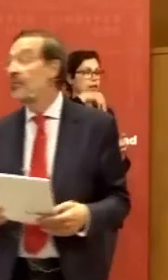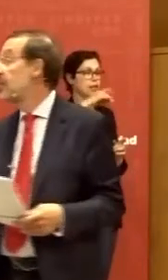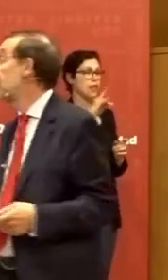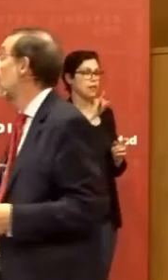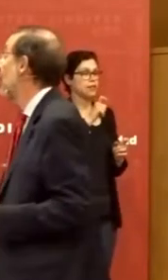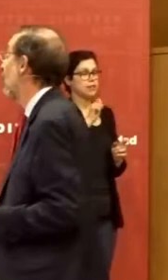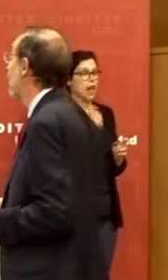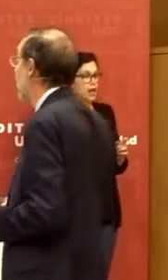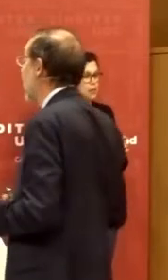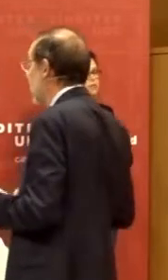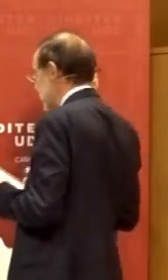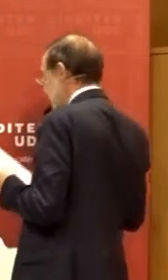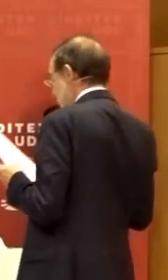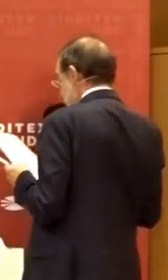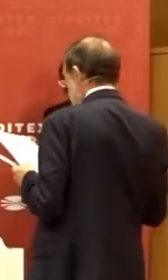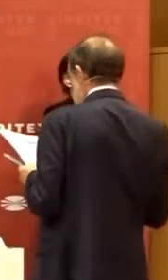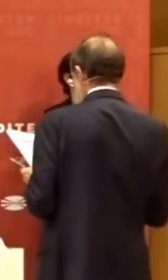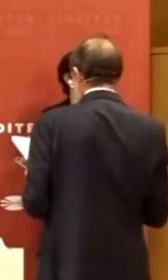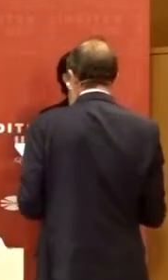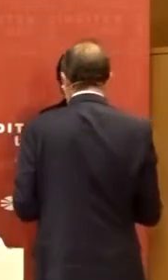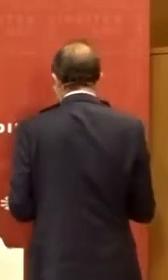de una tienda For and From en Elche,